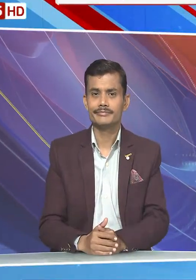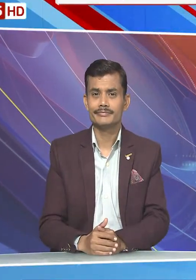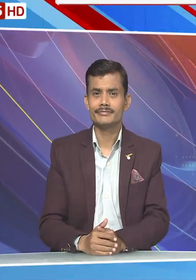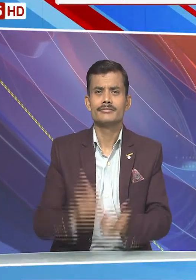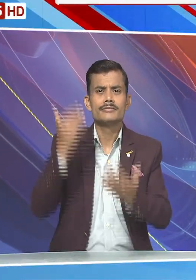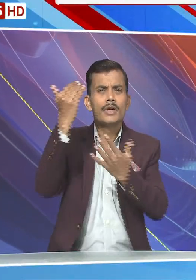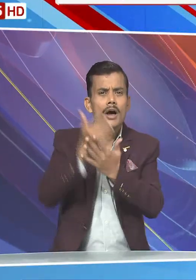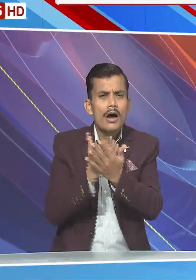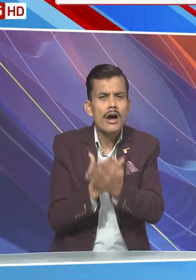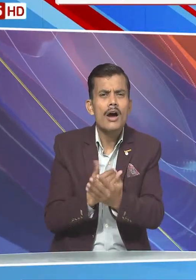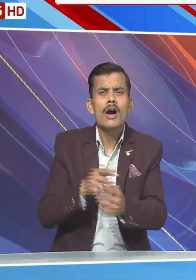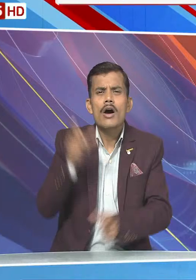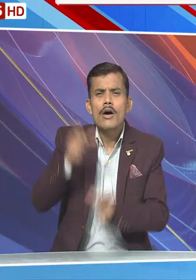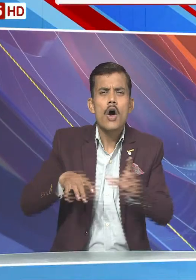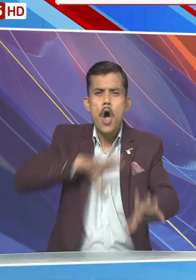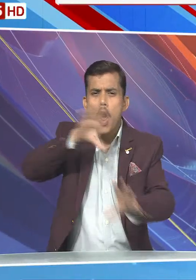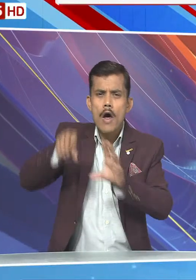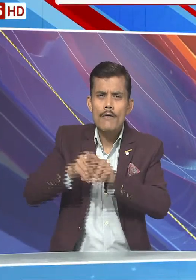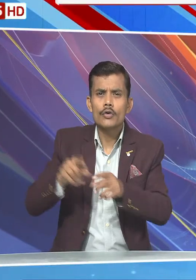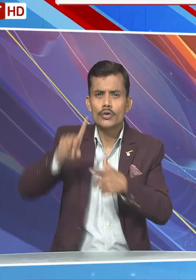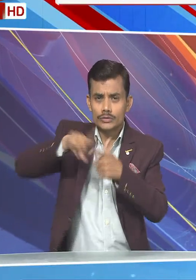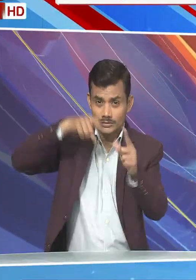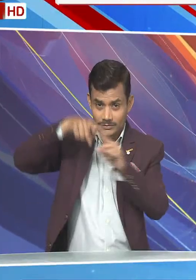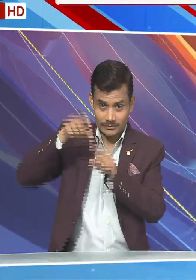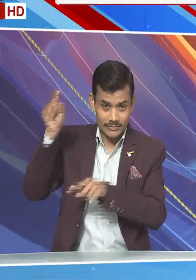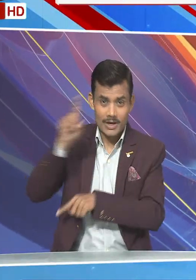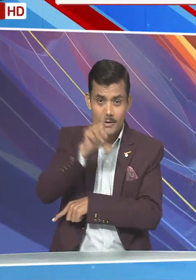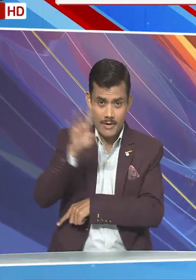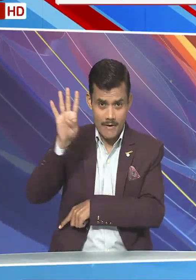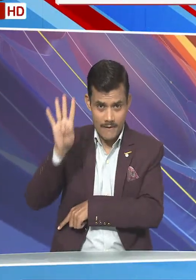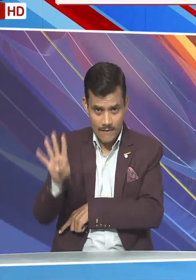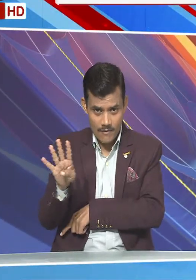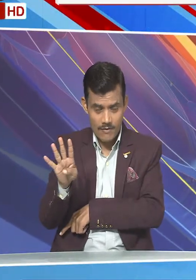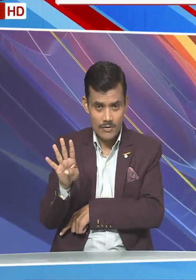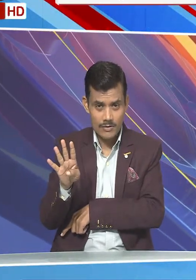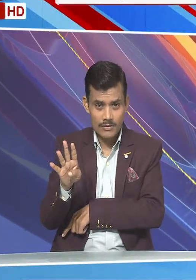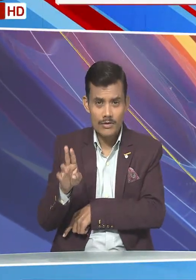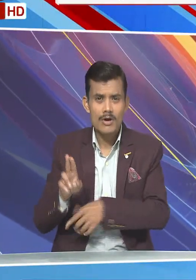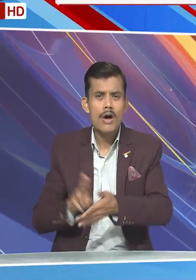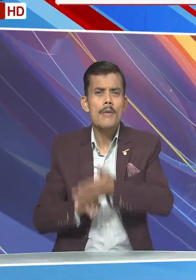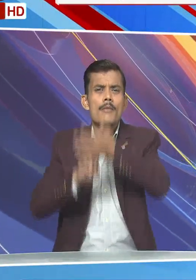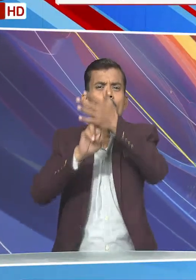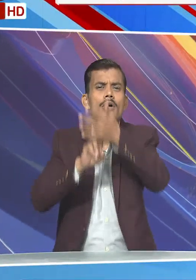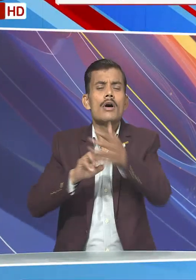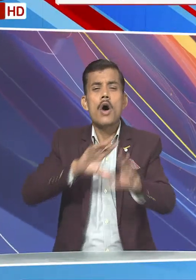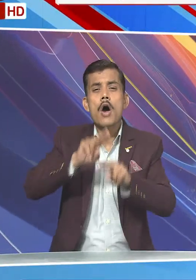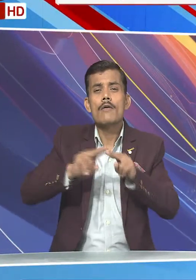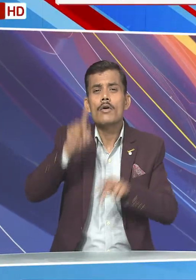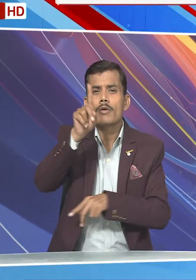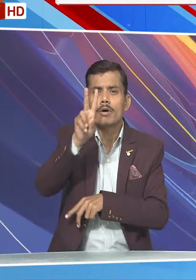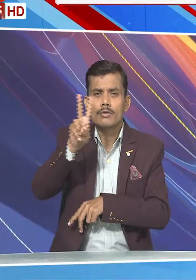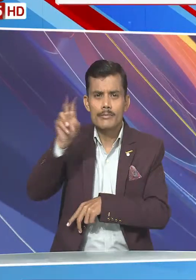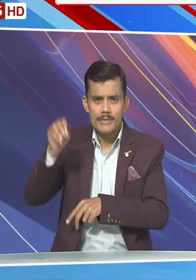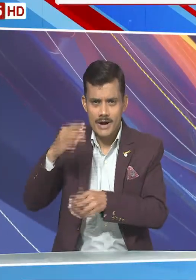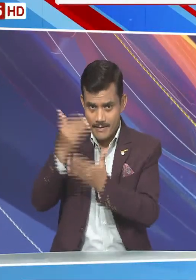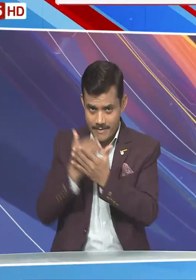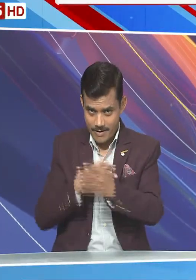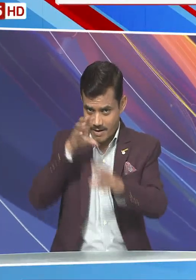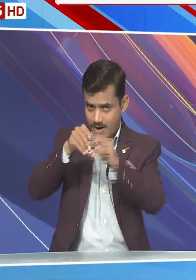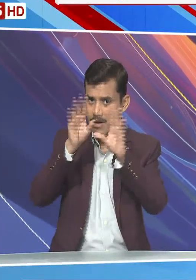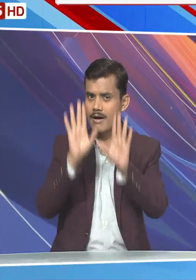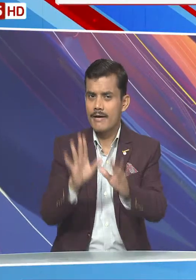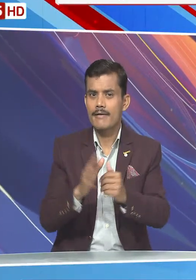इस शिविर में भाग ले रहे कैडेटों में जम्मू कश्मीर के 114 और पूर्वोत्तर क्षेत्र के 120 कैडेट शामिल हैं।